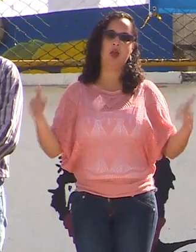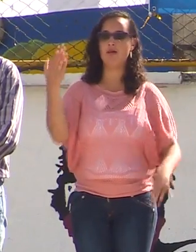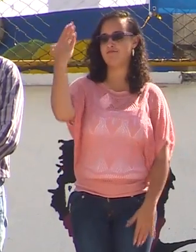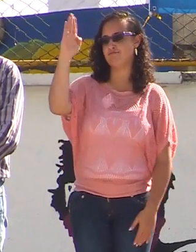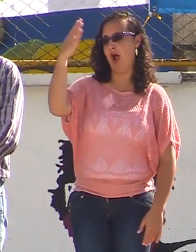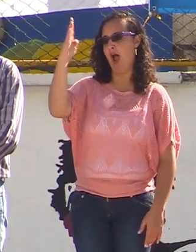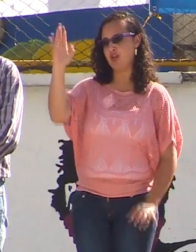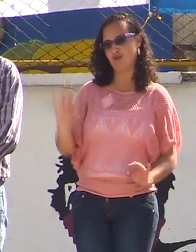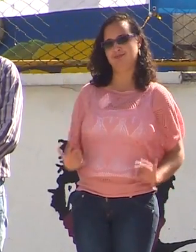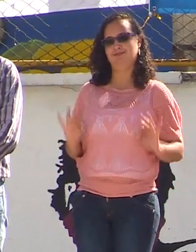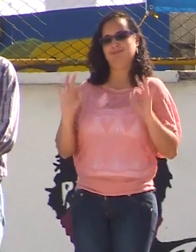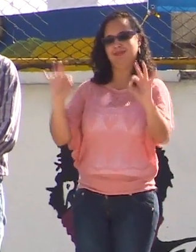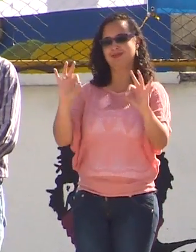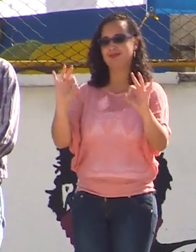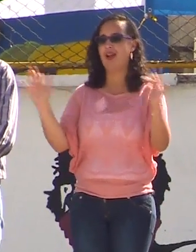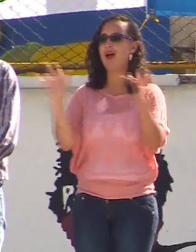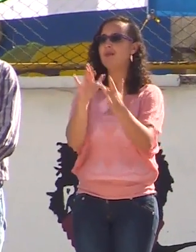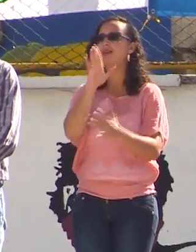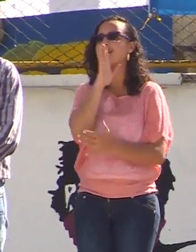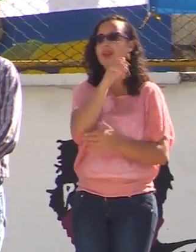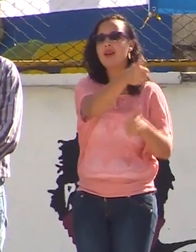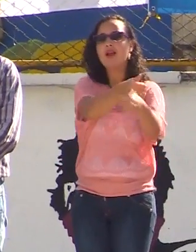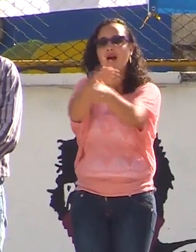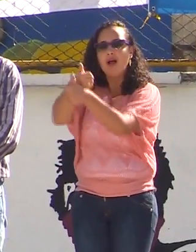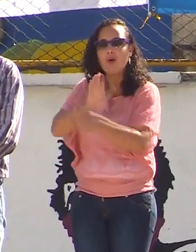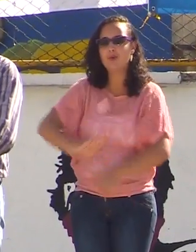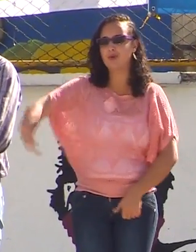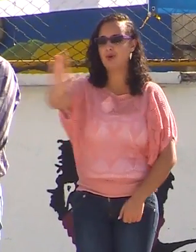los maestros en formación.